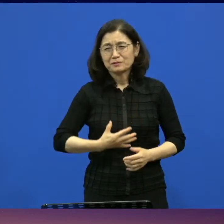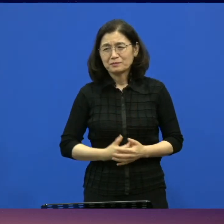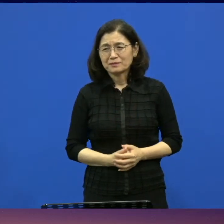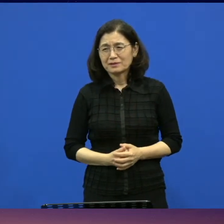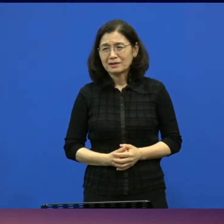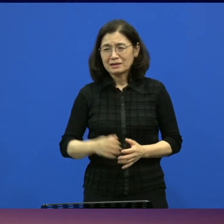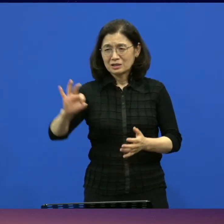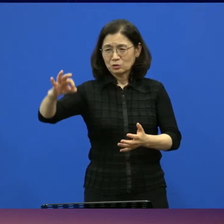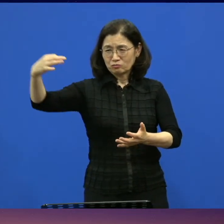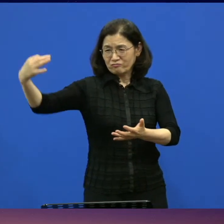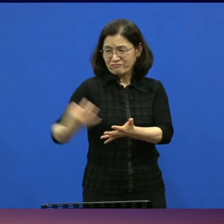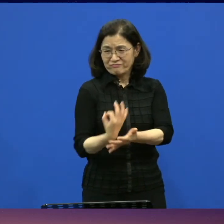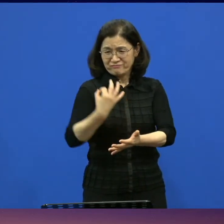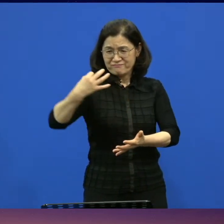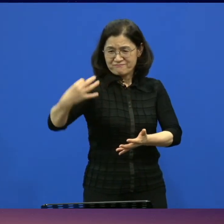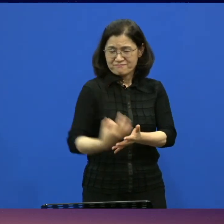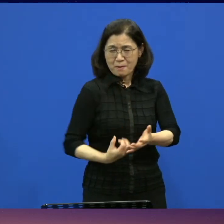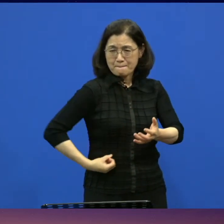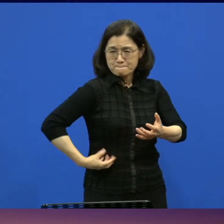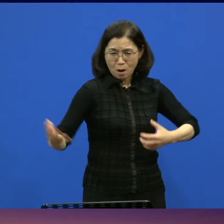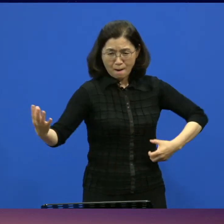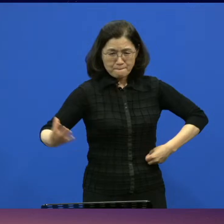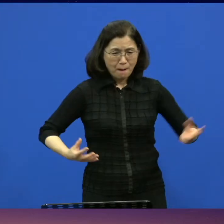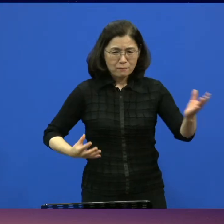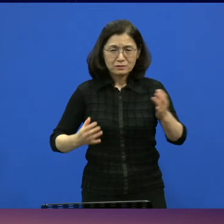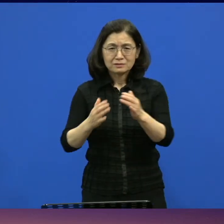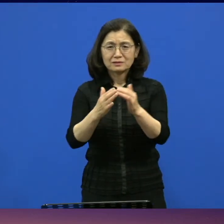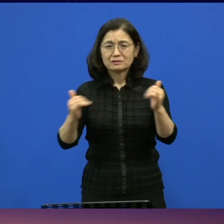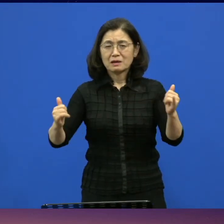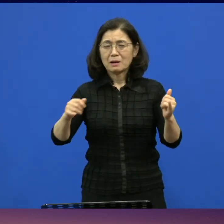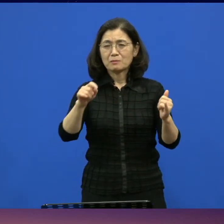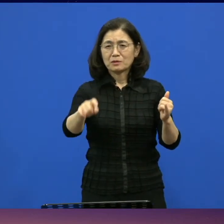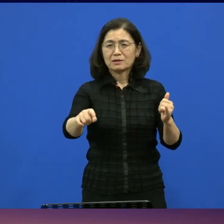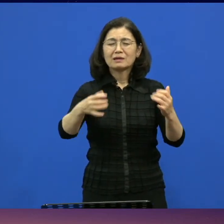돈은 뭐 내가 얼마나 있는지 상상도 안 되고.